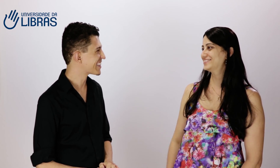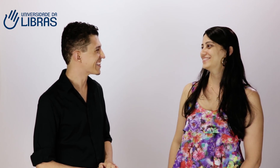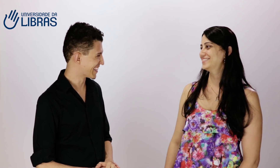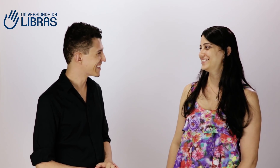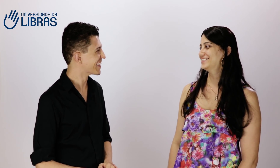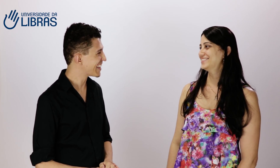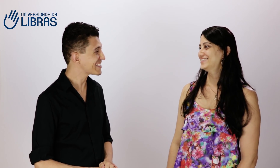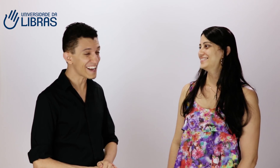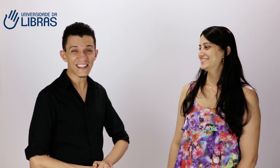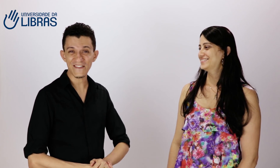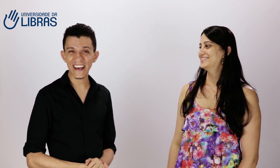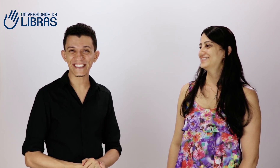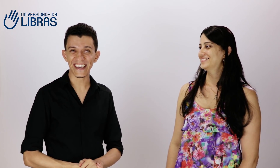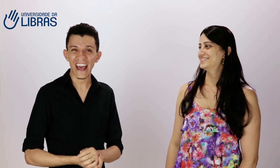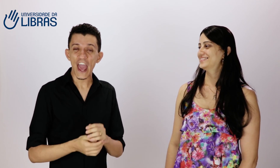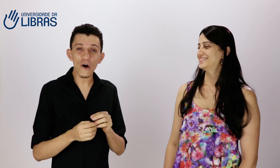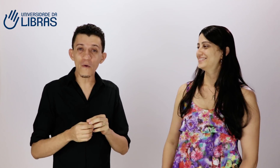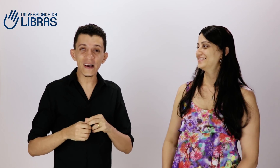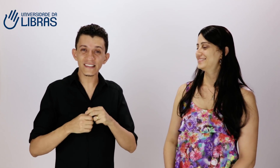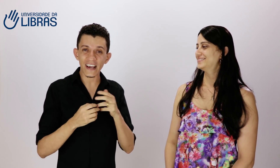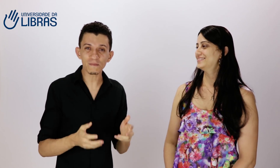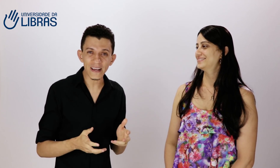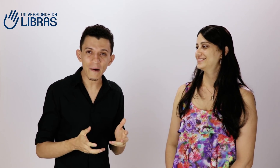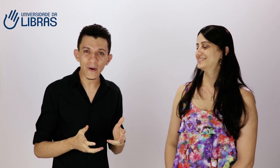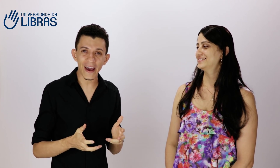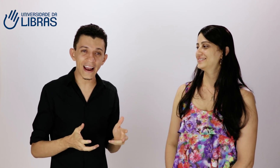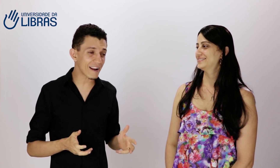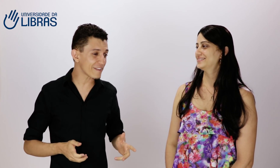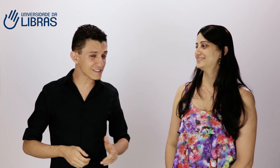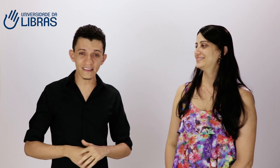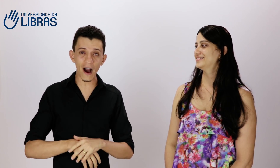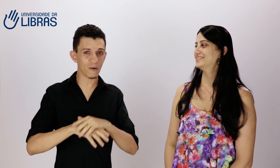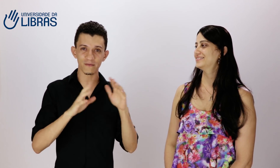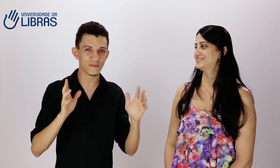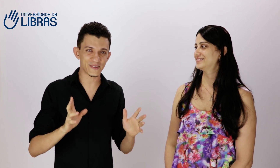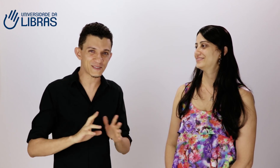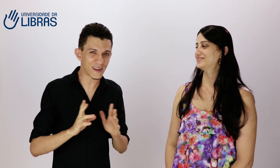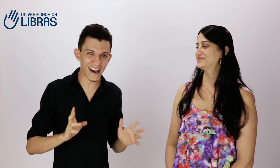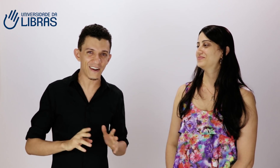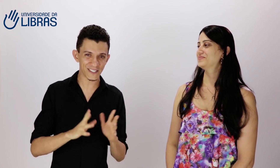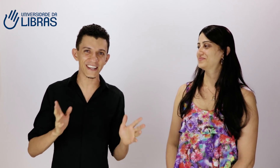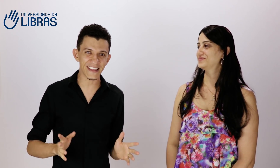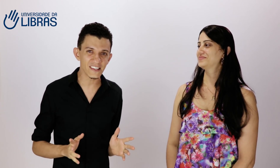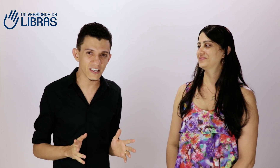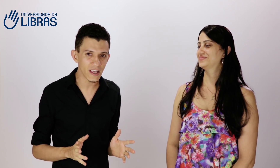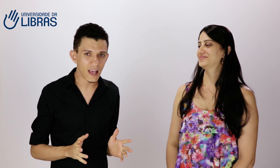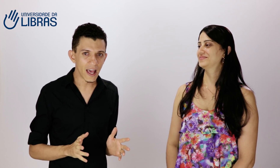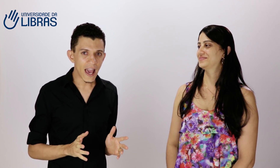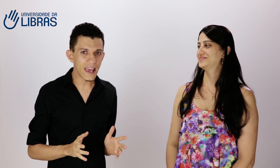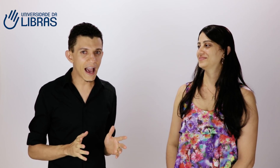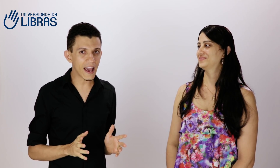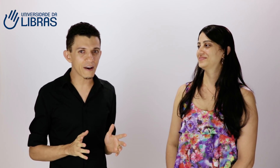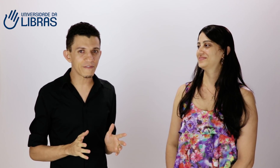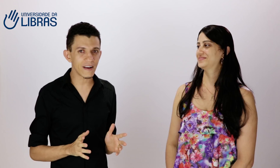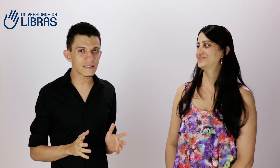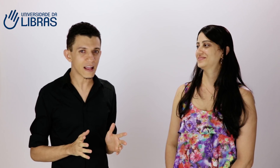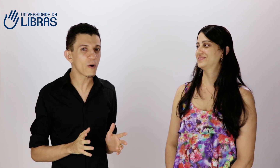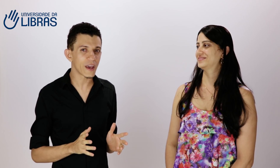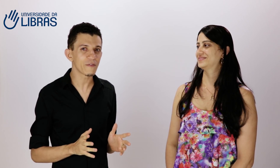falando. Exatamente. Eu comecei a explicar para ela, ela falou assim, não precisa explicar não, eu já entendi. E aí eu falei, tá, o que